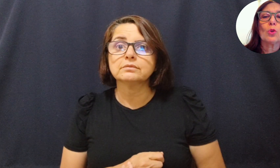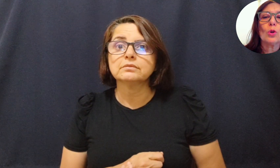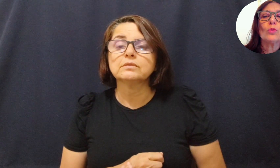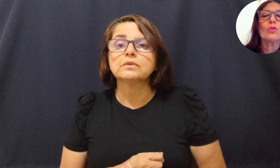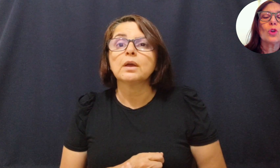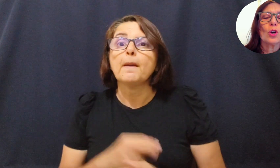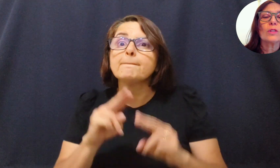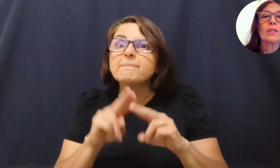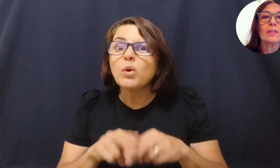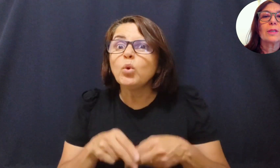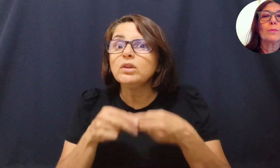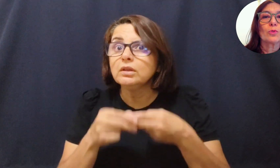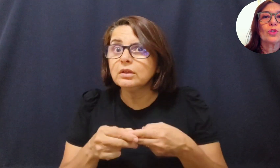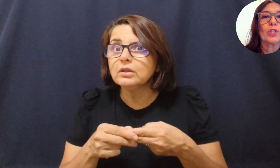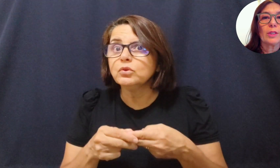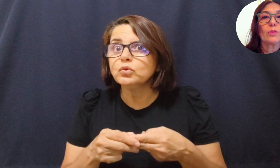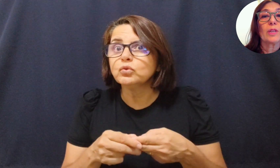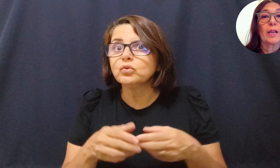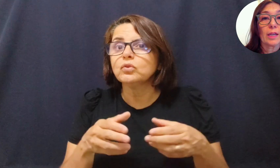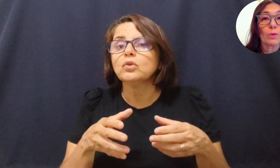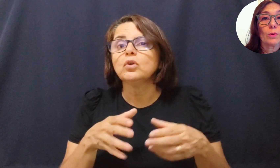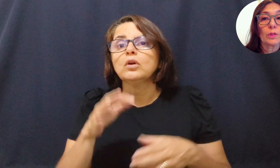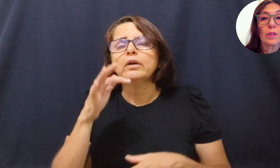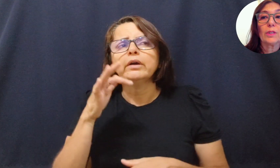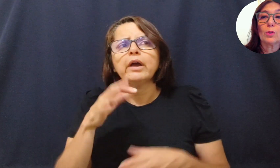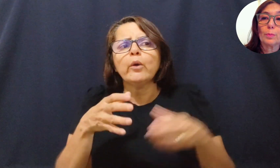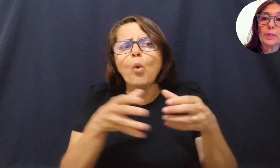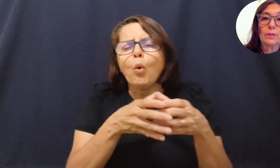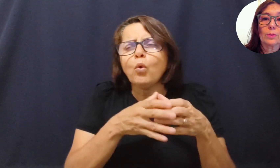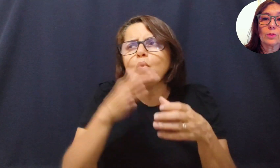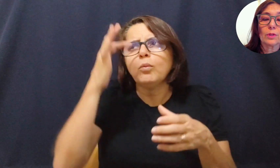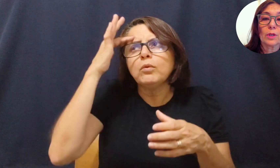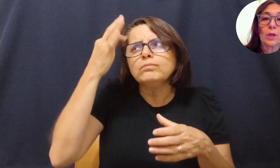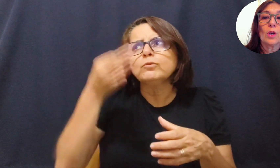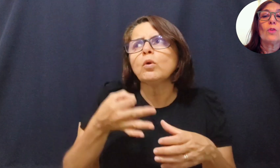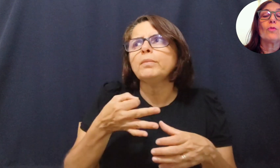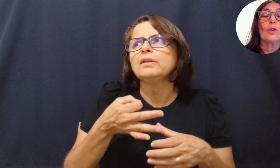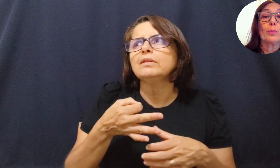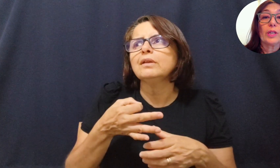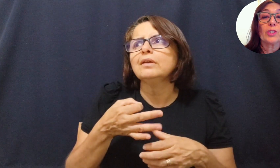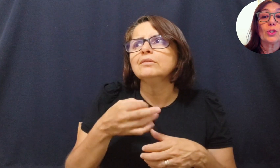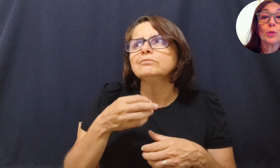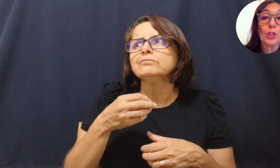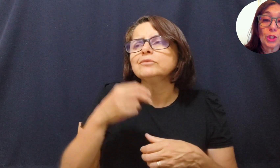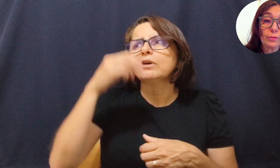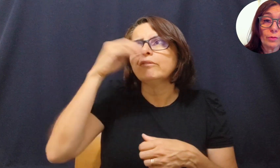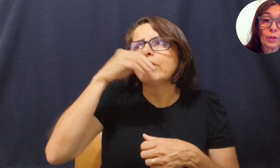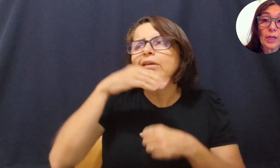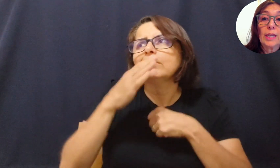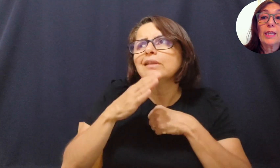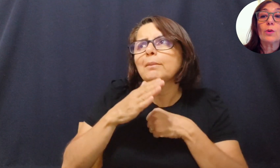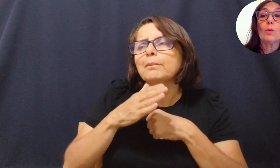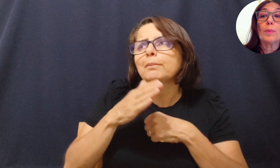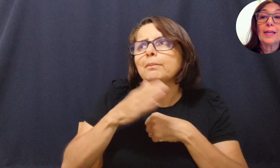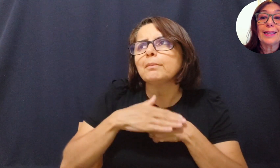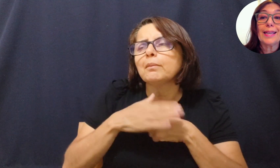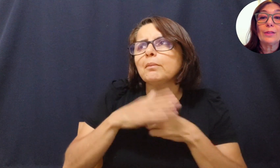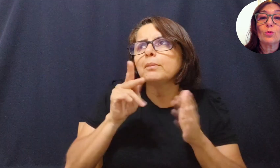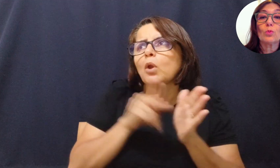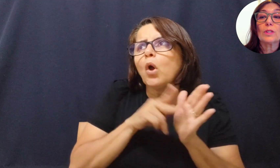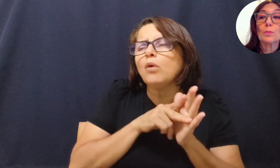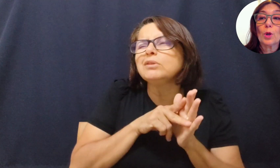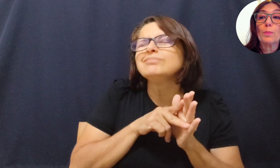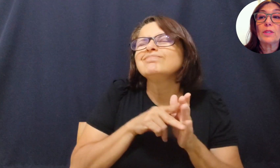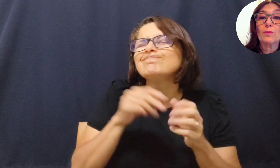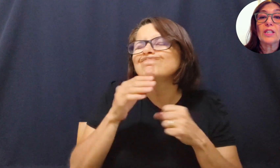que todos nós estamos sujeitos a erros e tropeços. Foi por este motivo que,